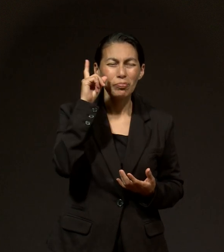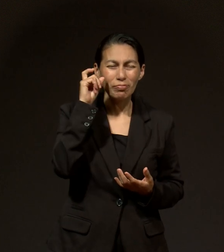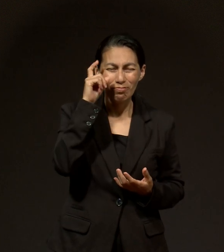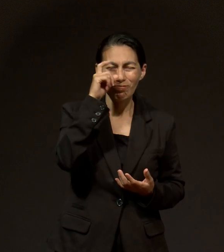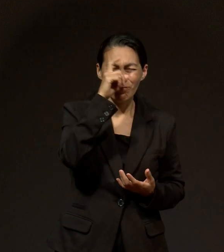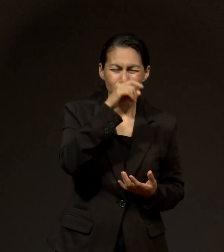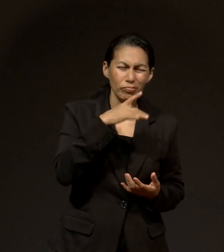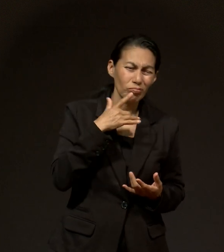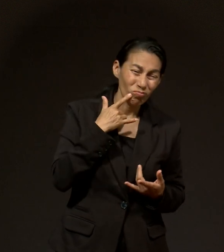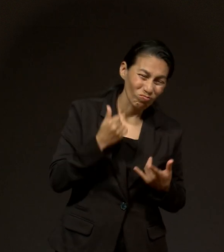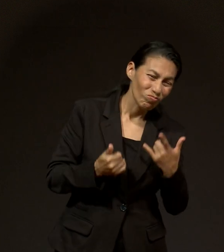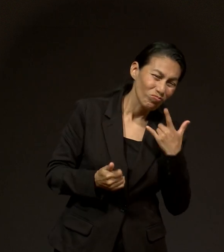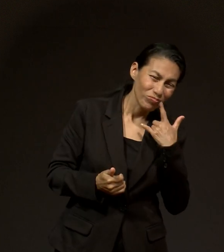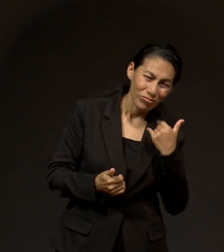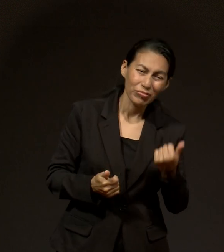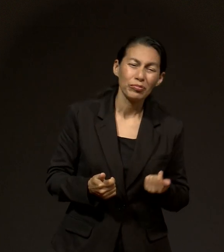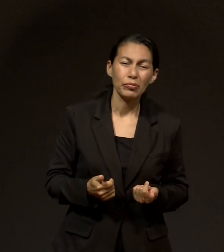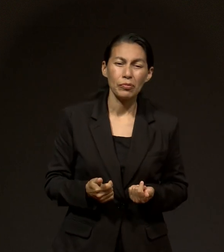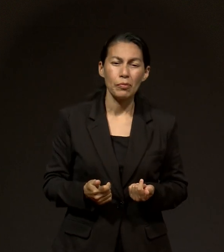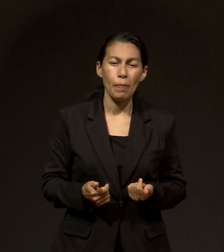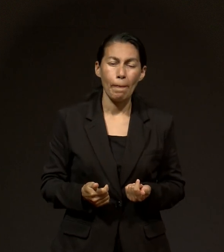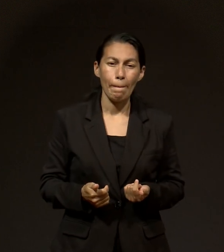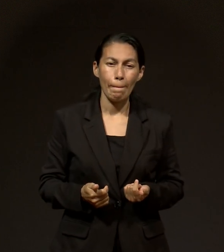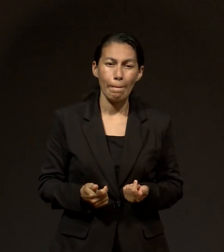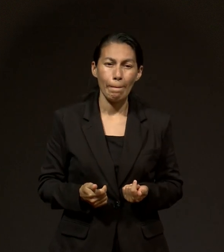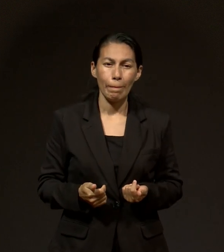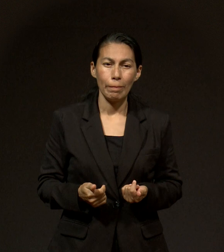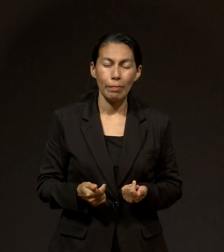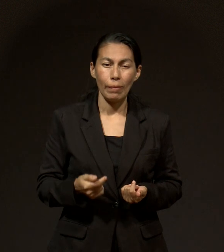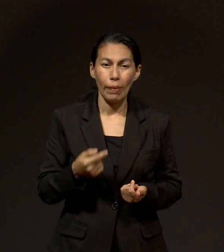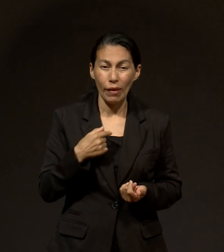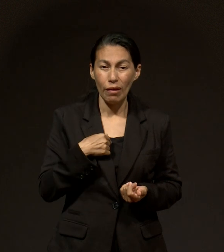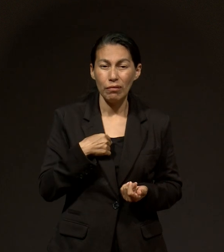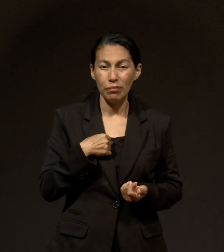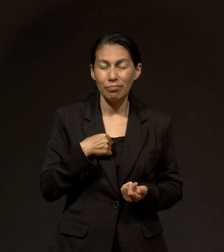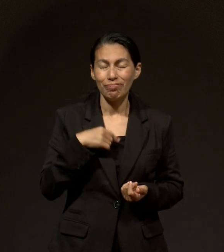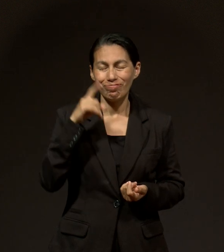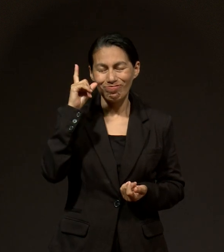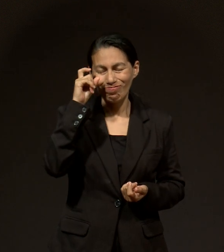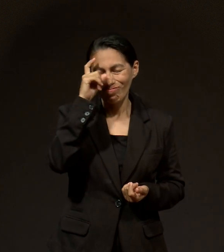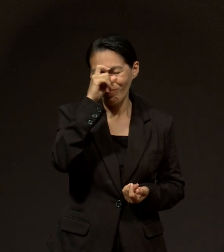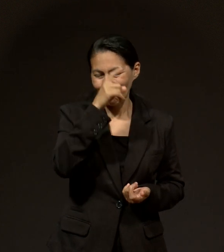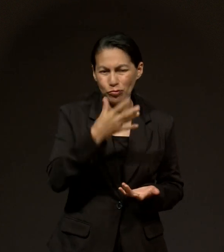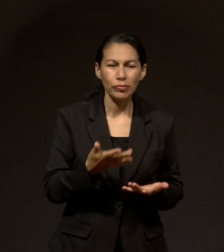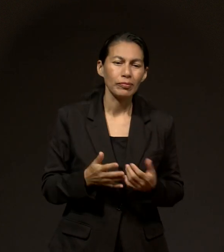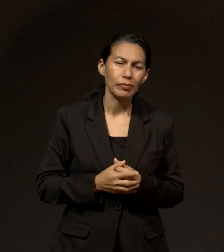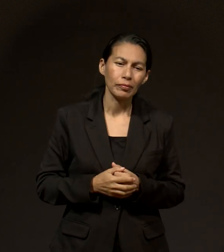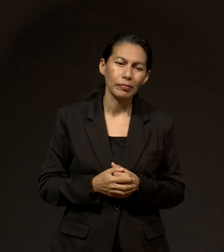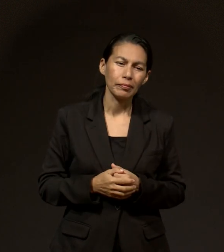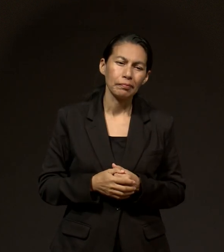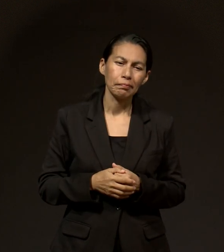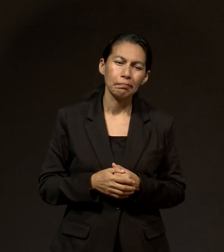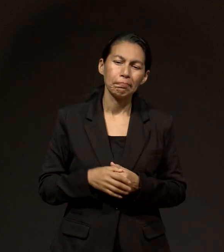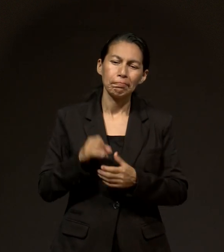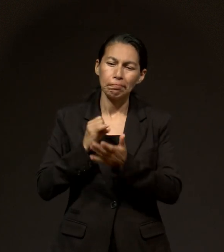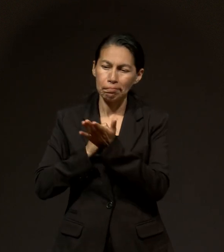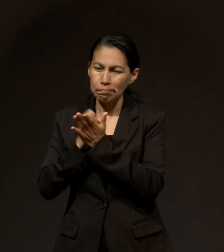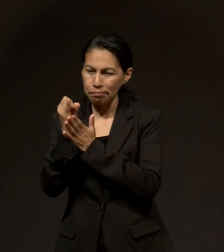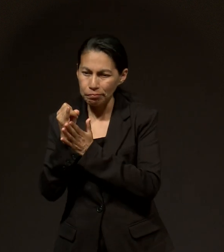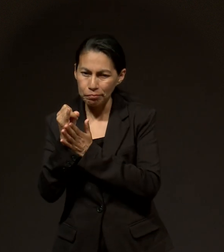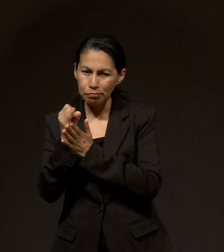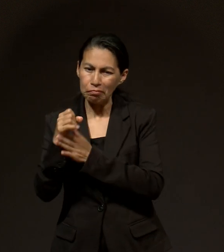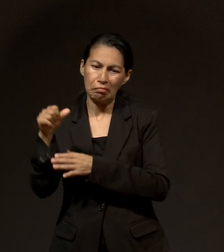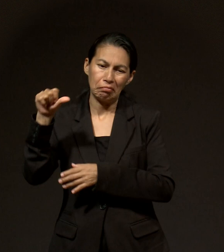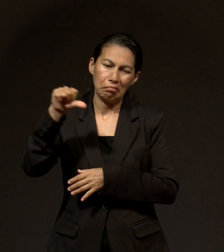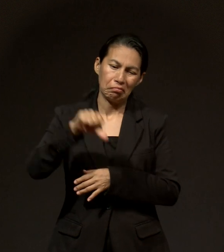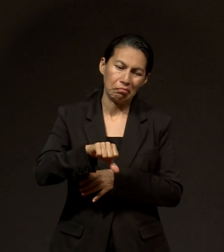complicando, pues, era más difícil, perdón, yo lo sentía más difícil. Entonces yo decido darme de